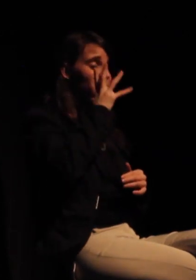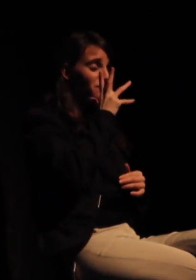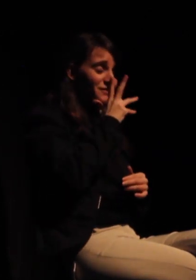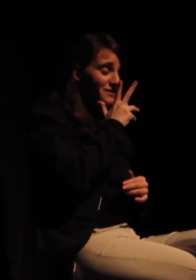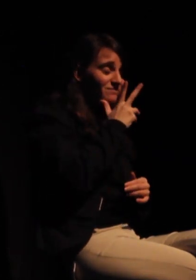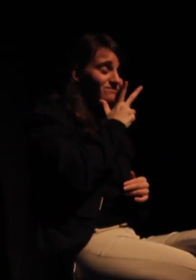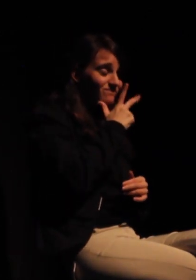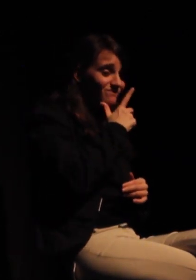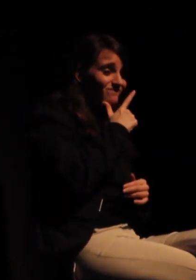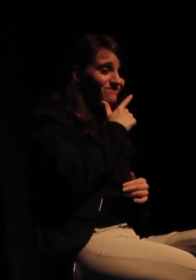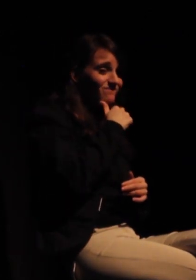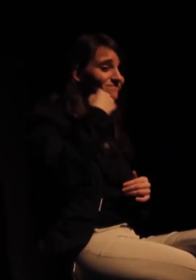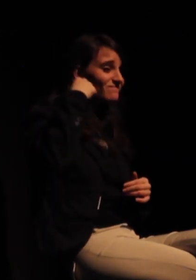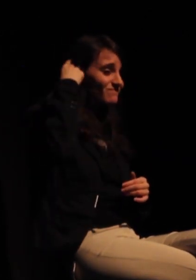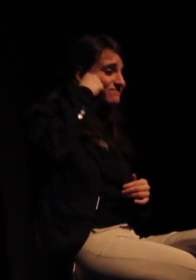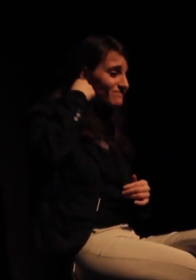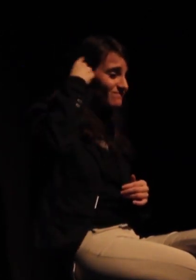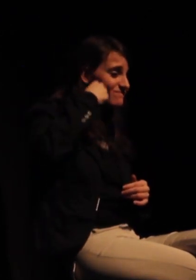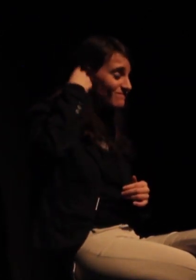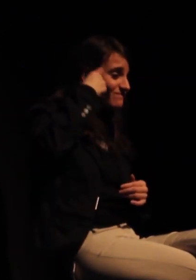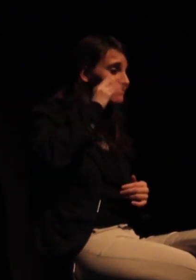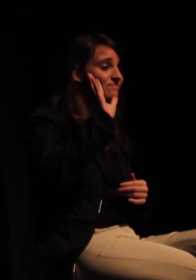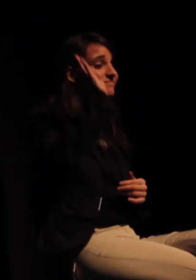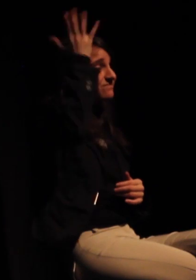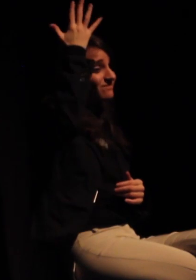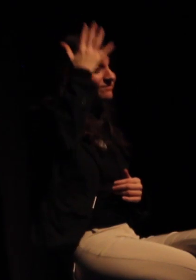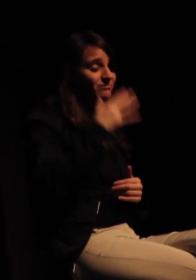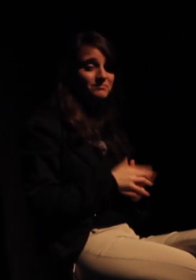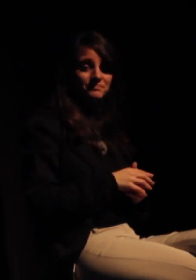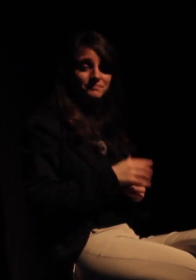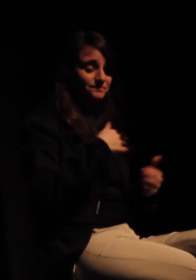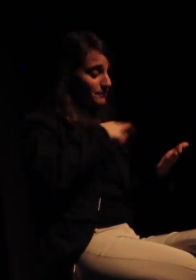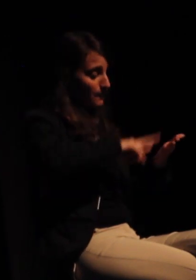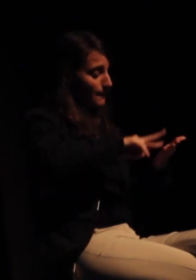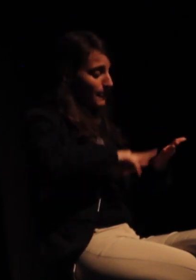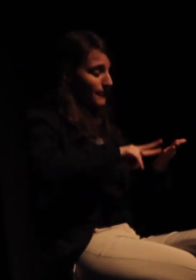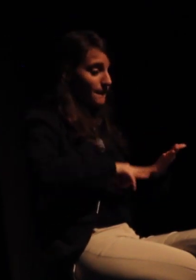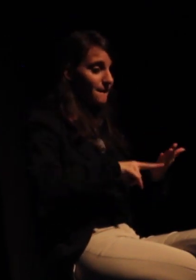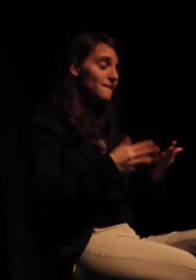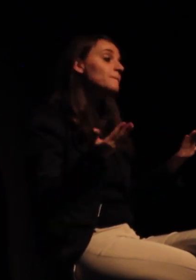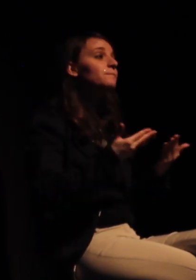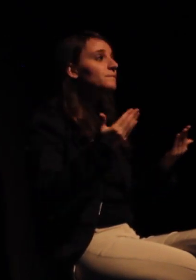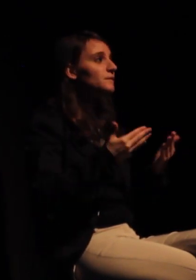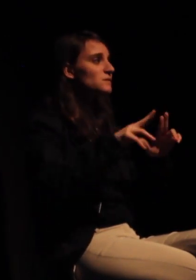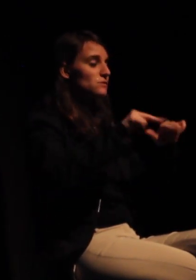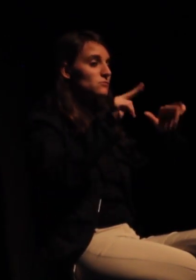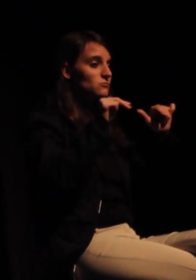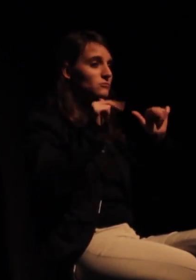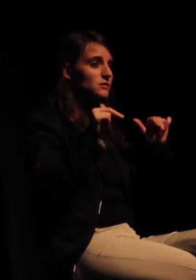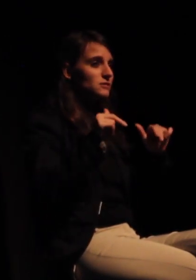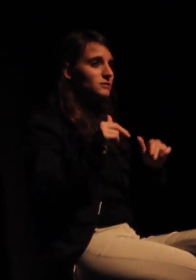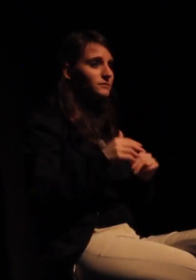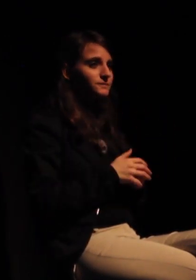calmamente. Calmamente. E não estamos percebendo. Eu li recentemente que nunca